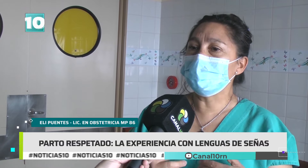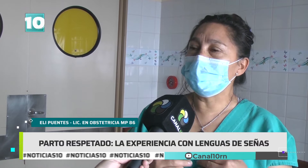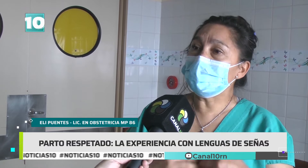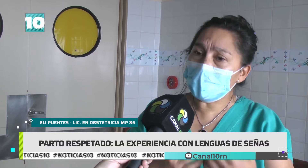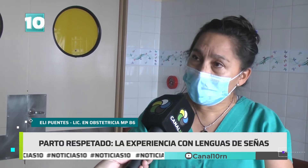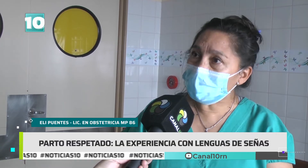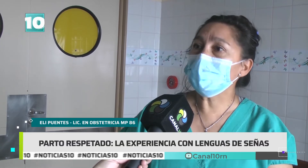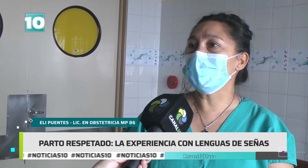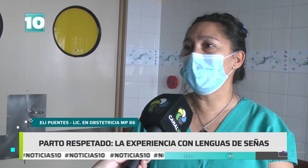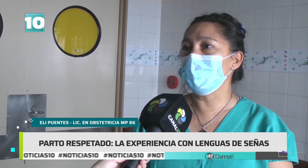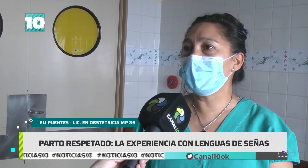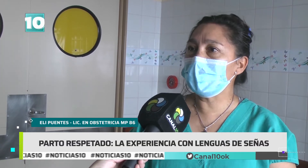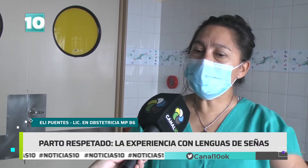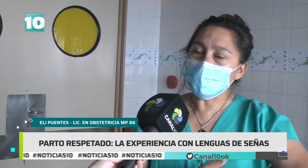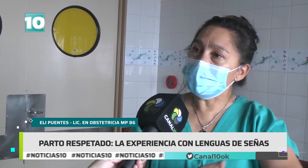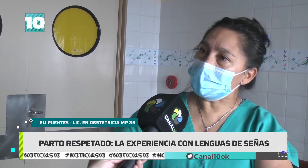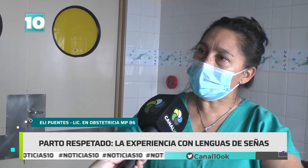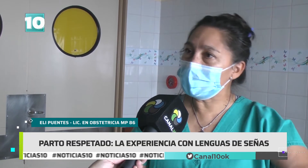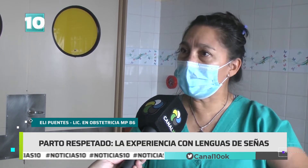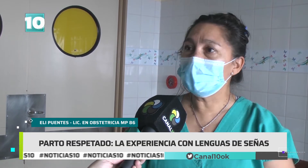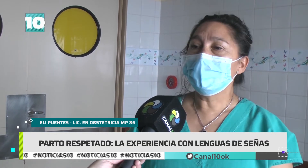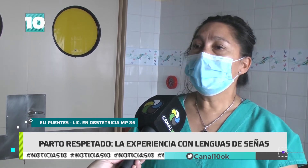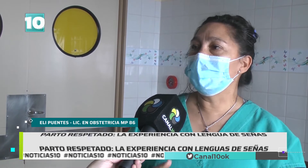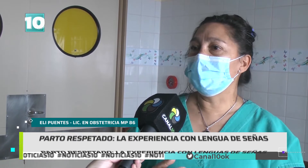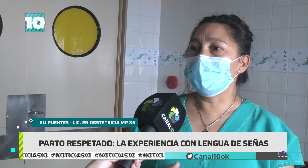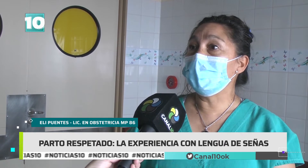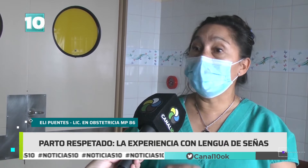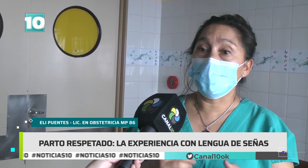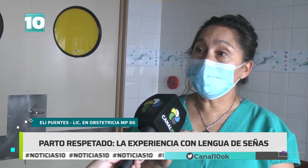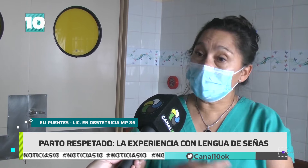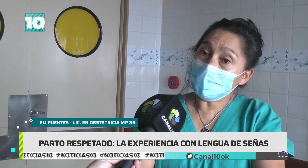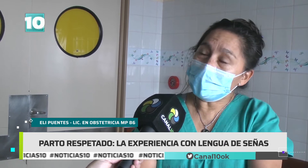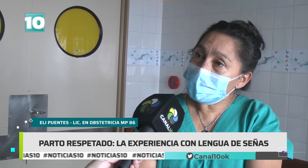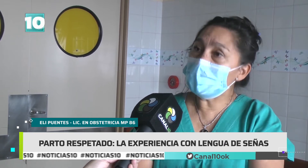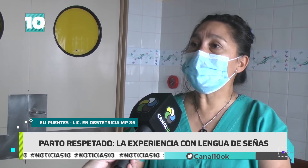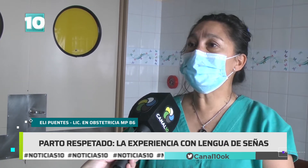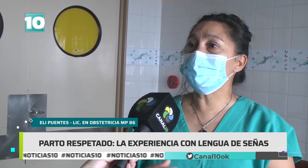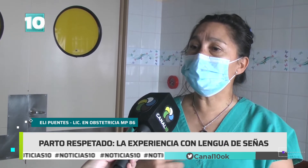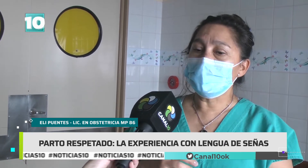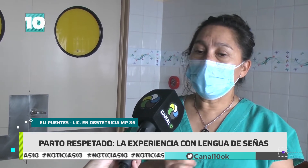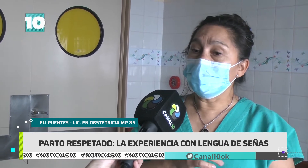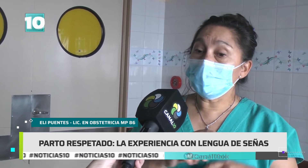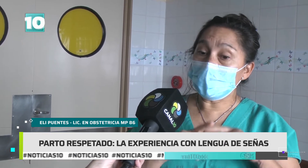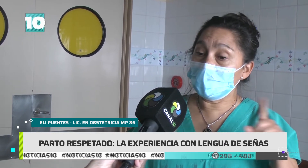te vamos a ayudar con el embarazo, con el bebé, en los controles de análisis, controles de